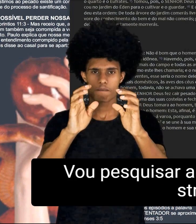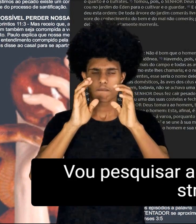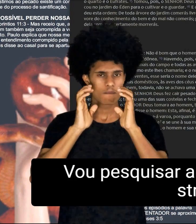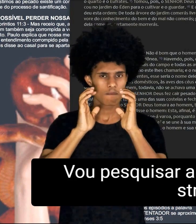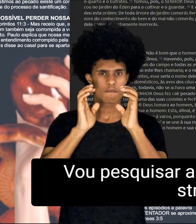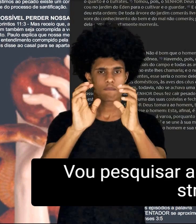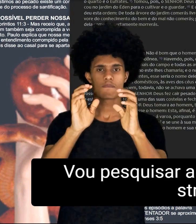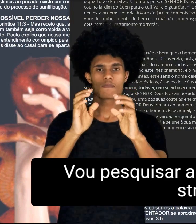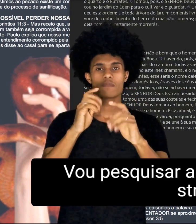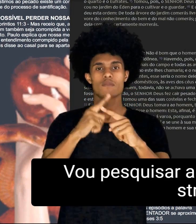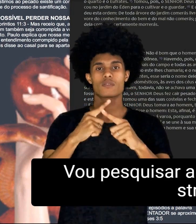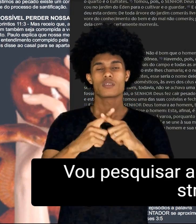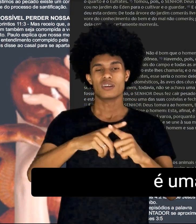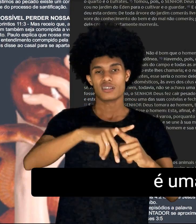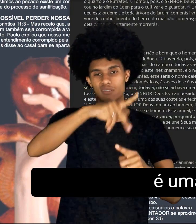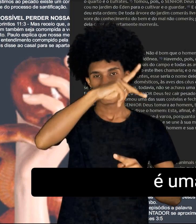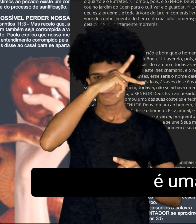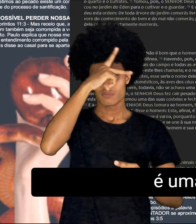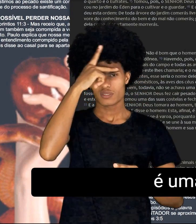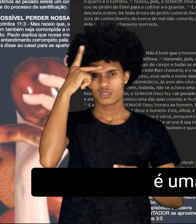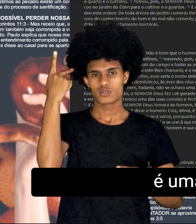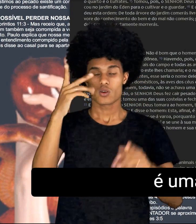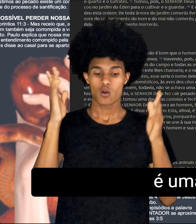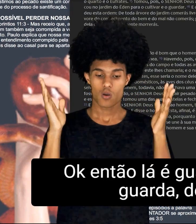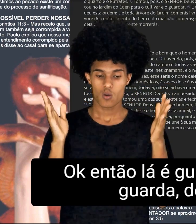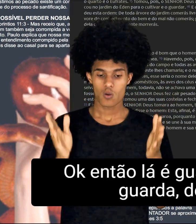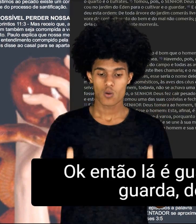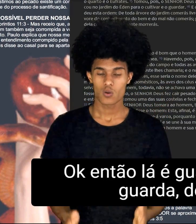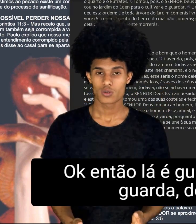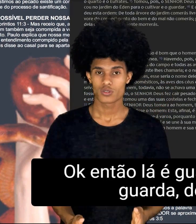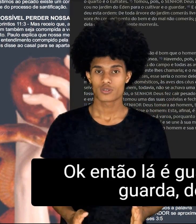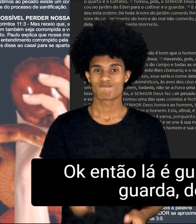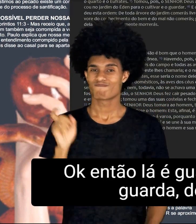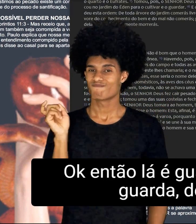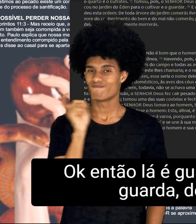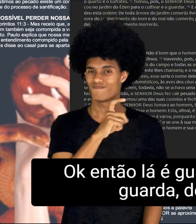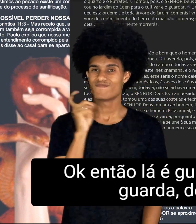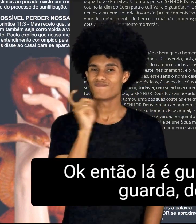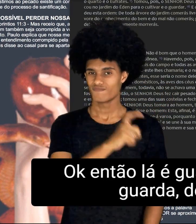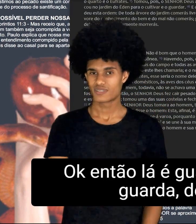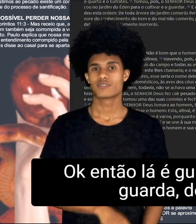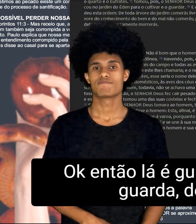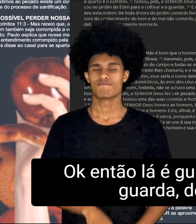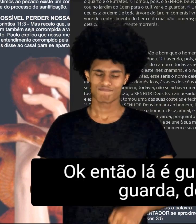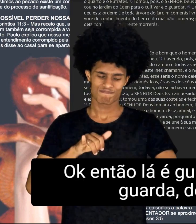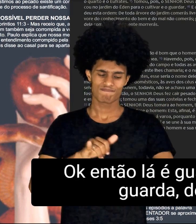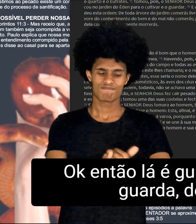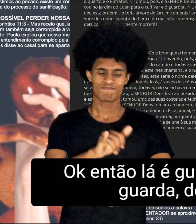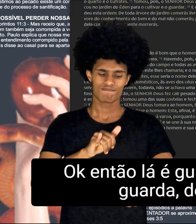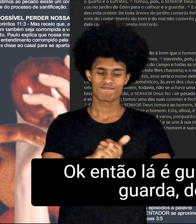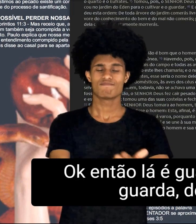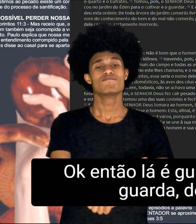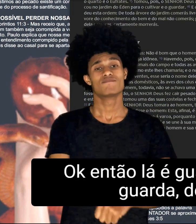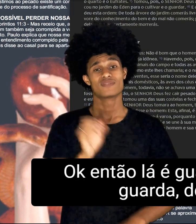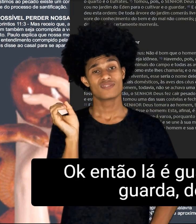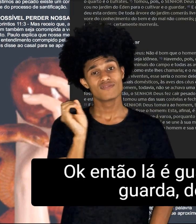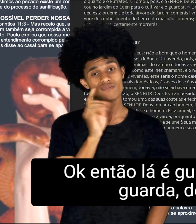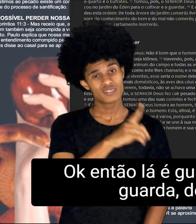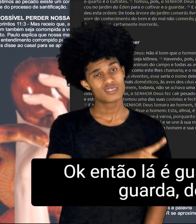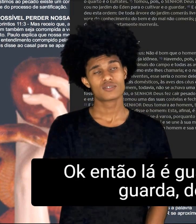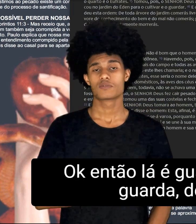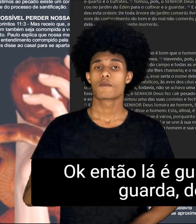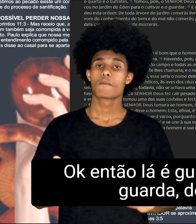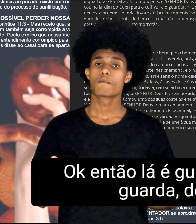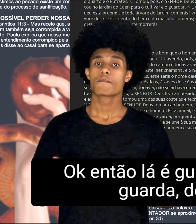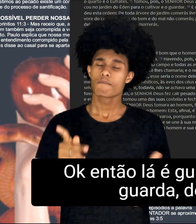dicionário Strong. Chamar. Uma raiz primitiva, ok? Então lá é guardar, tem incumbência de guardar,